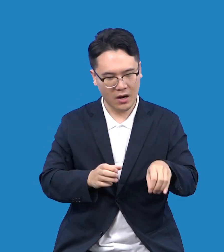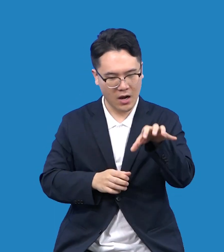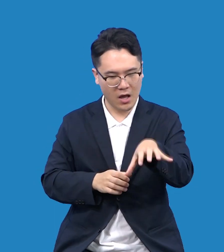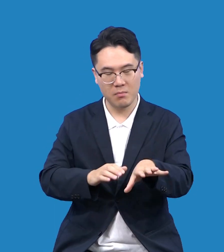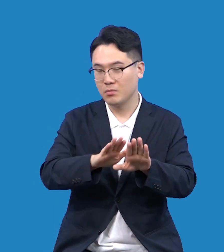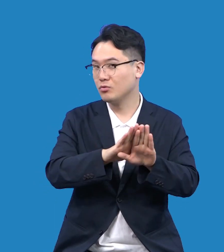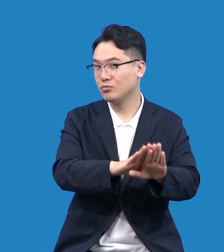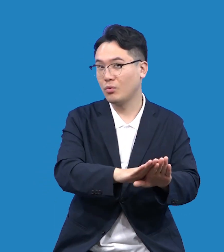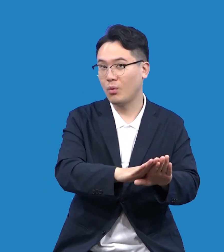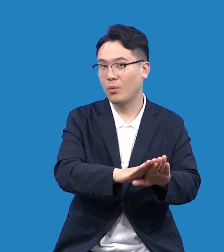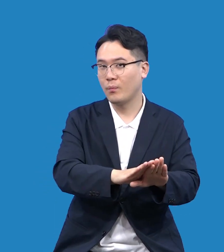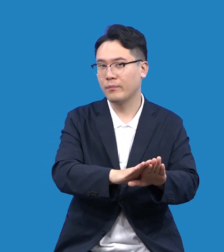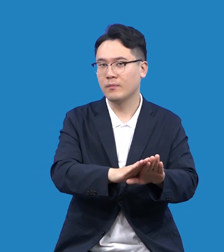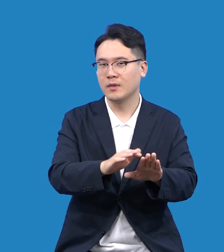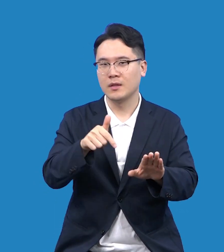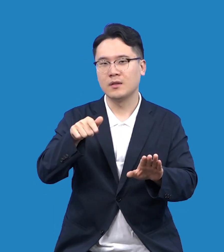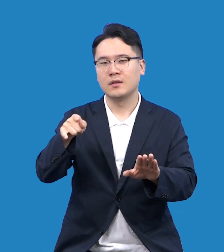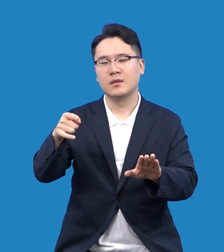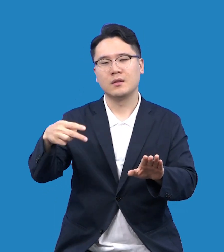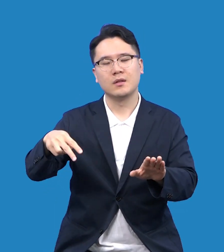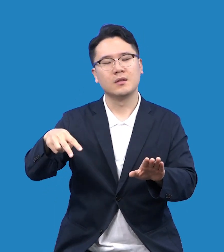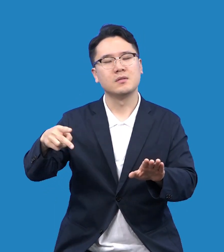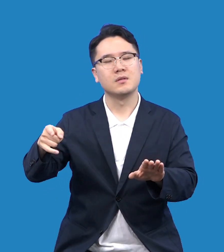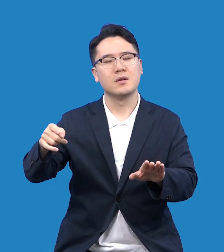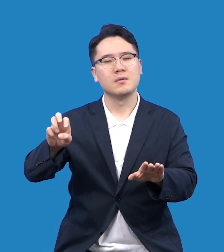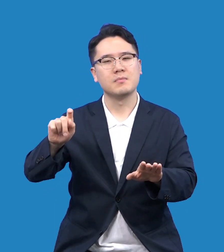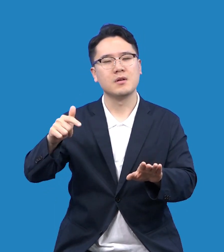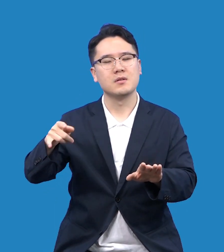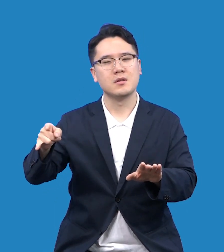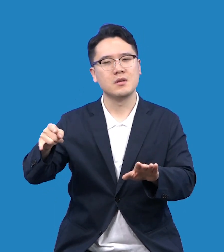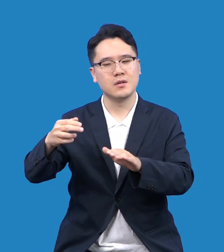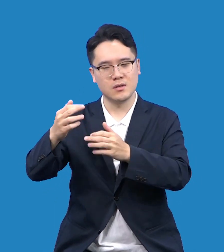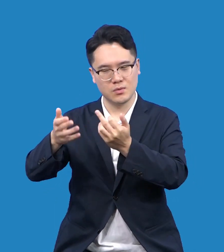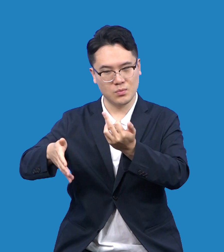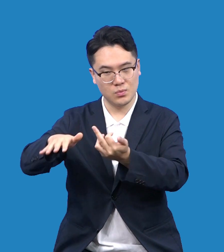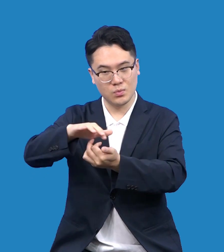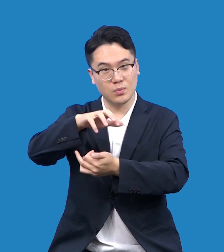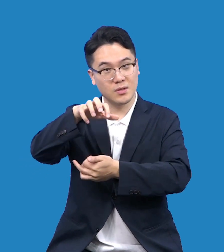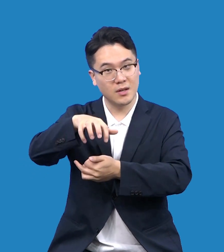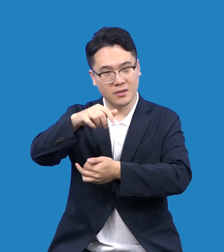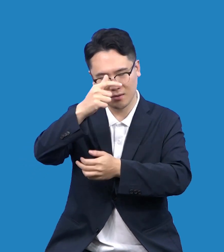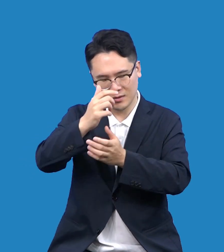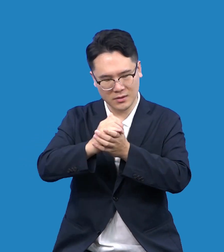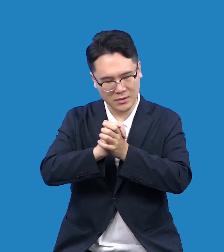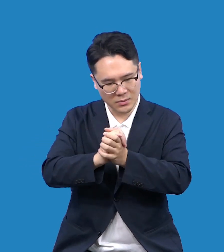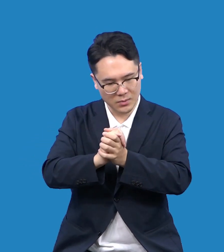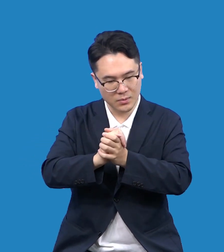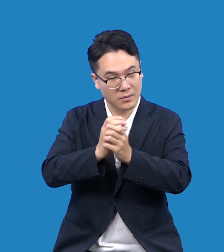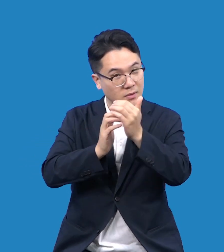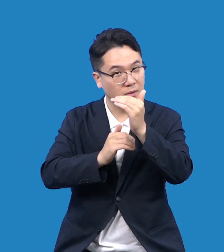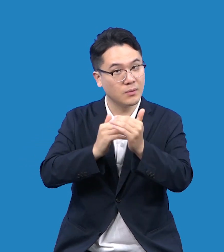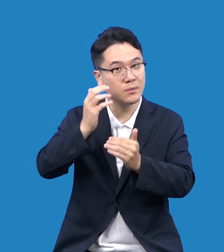두고 겟세마네 동산에서 기도하시던 그분의 기도가 생각나십니까?